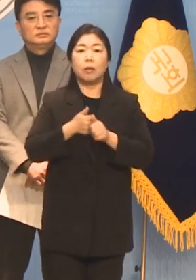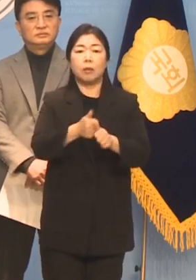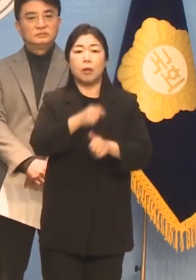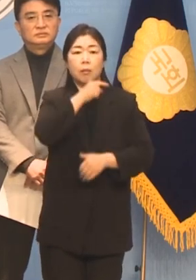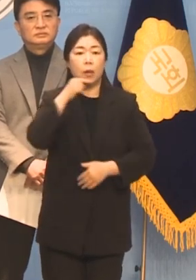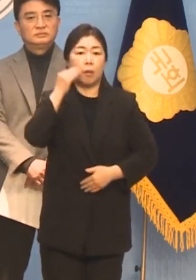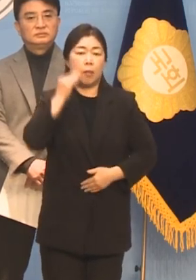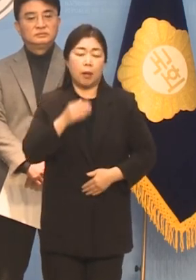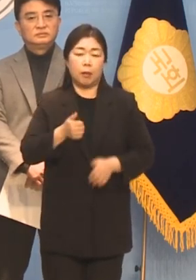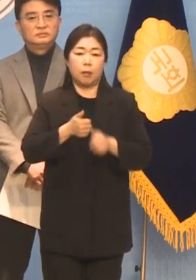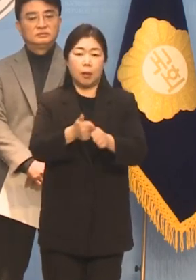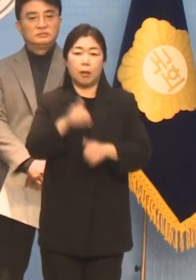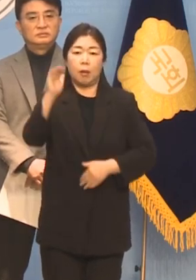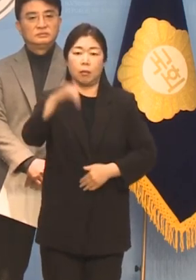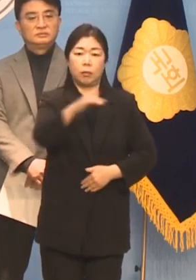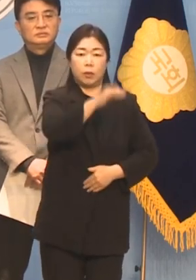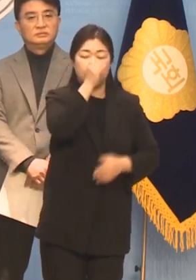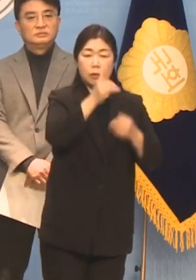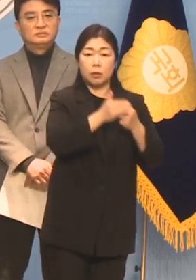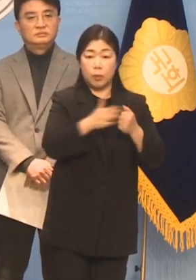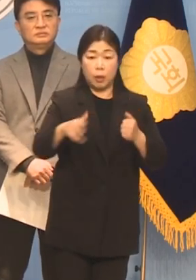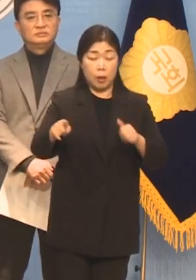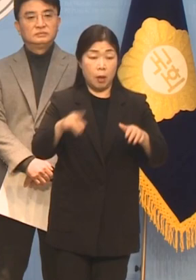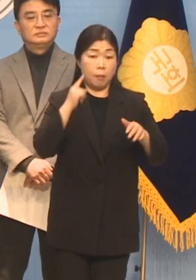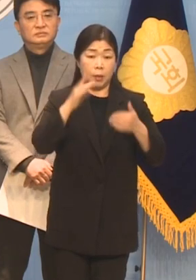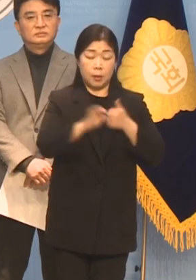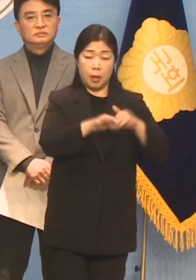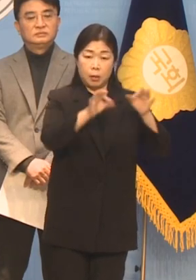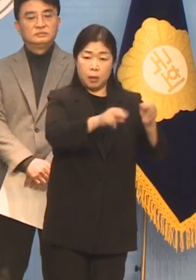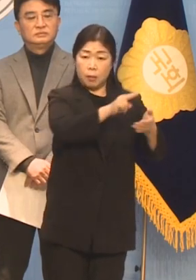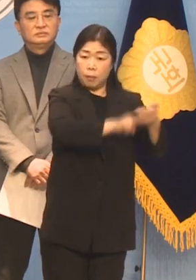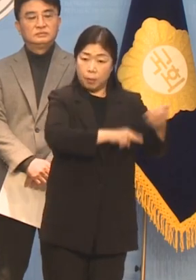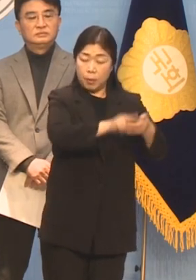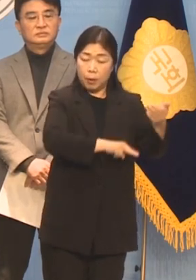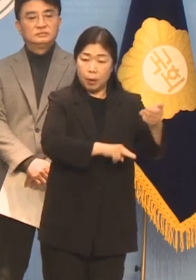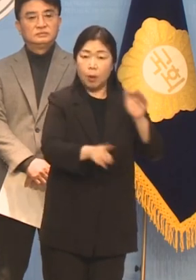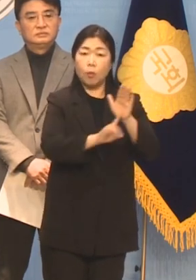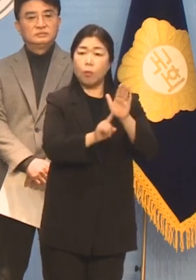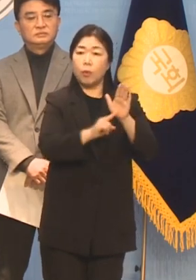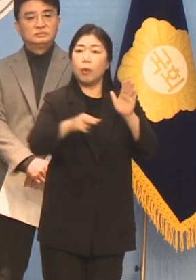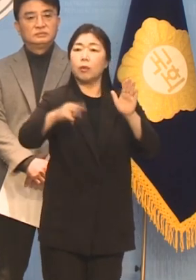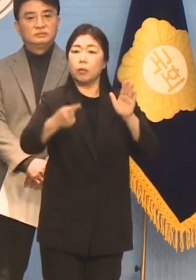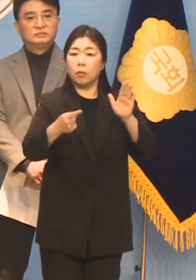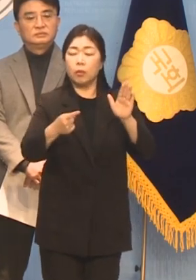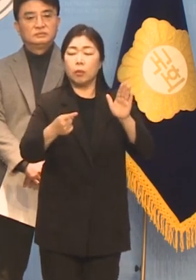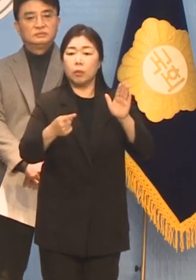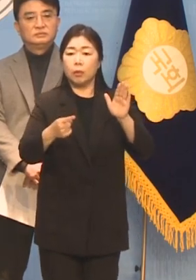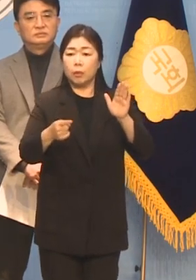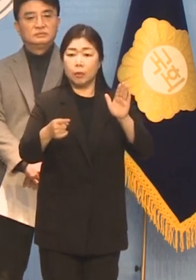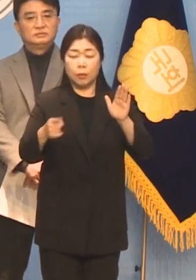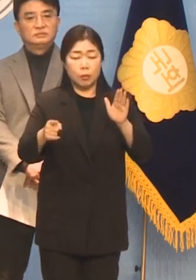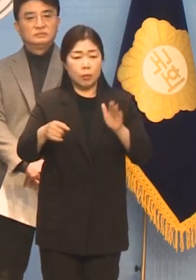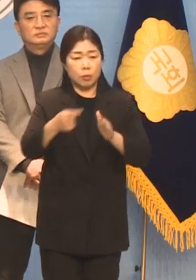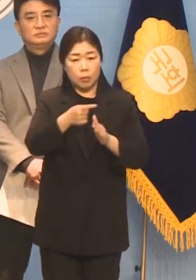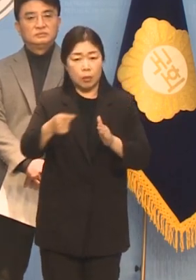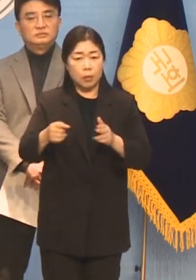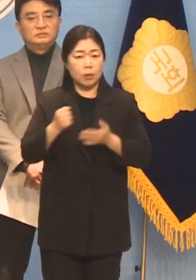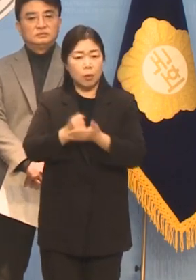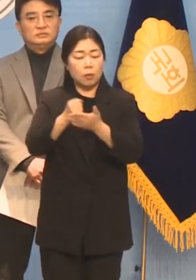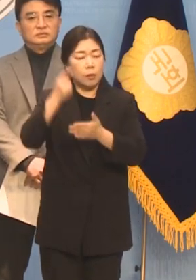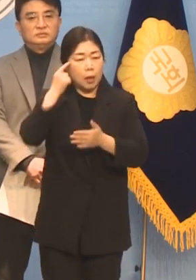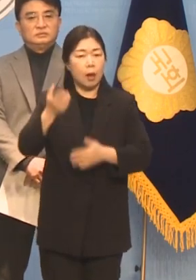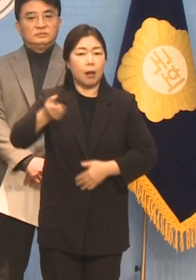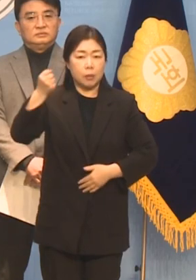구조인 건 맞다고 은행에서 판매한 그 직원들의 책임을 인정하는 듯한 답변을